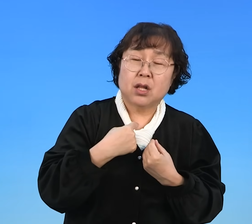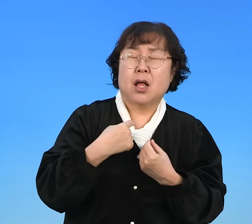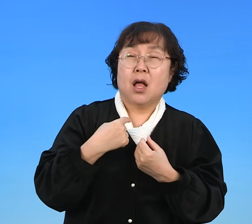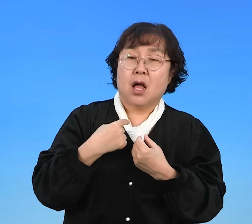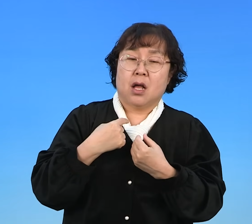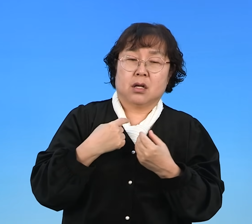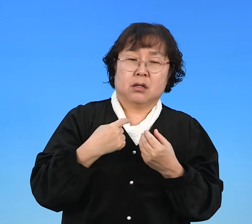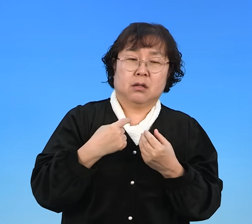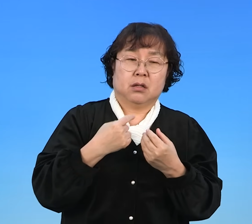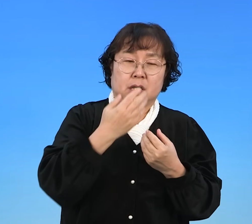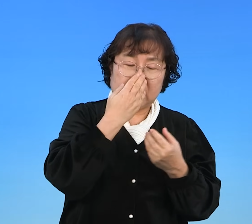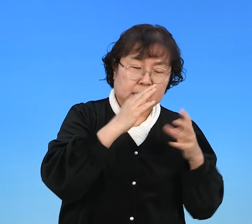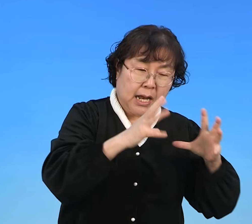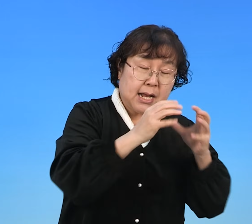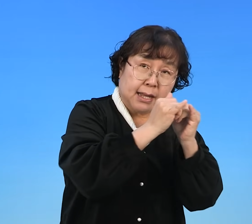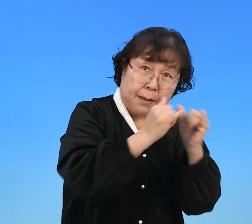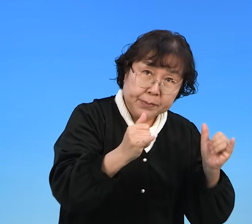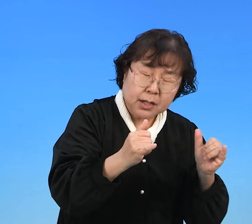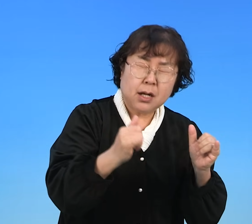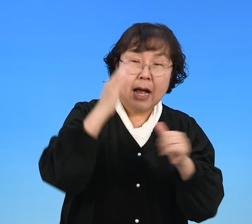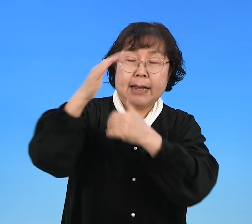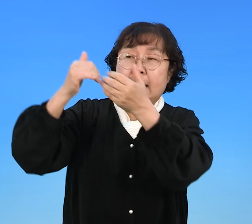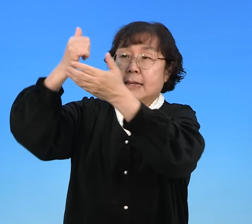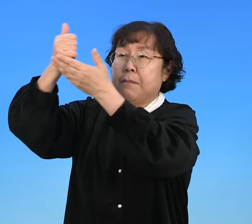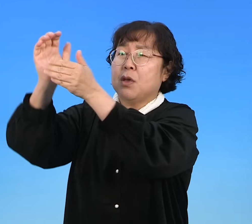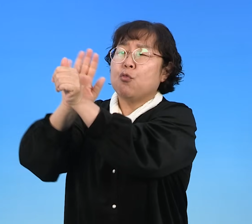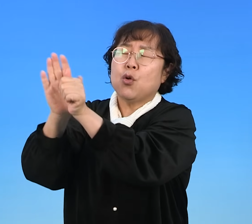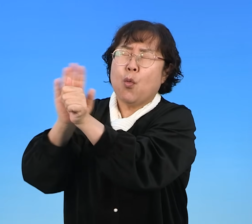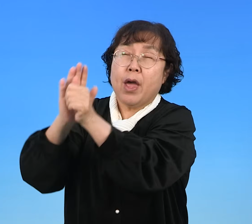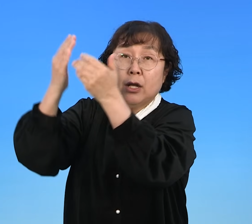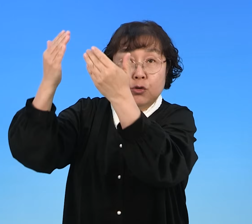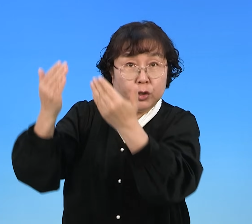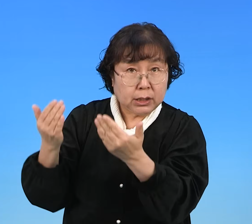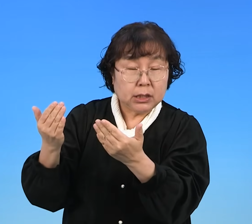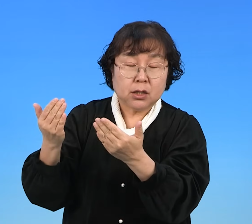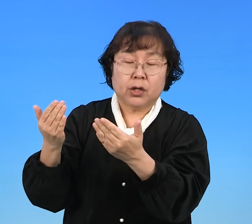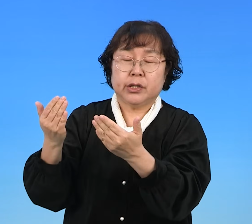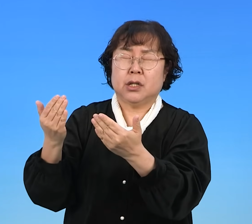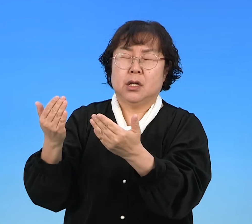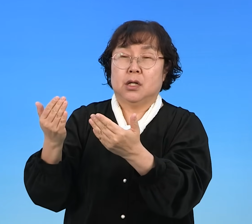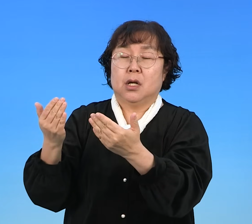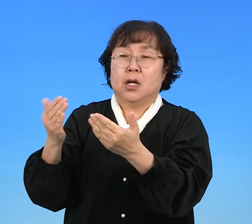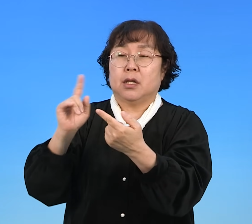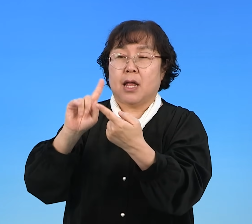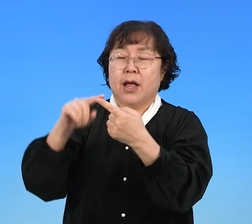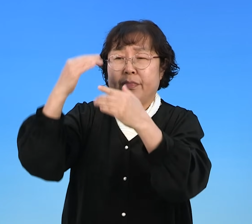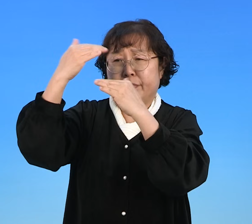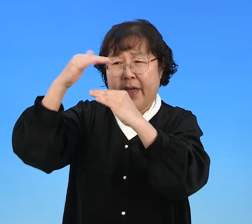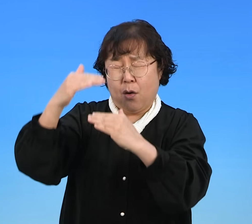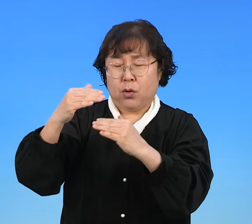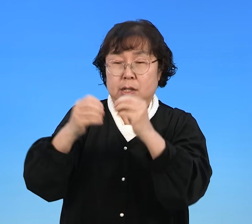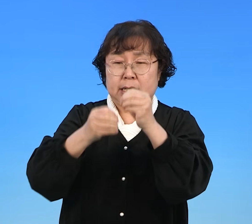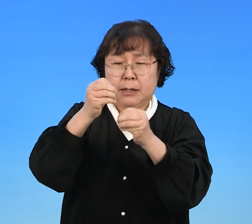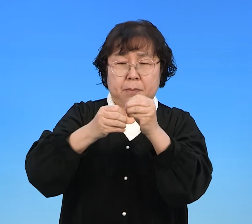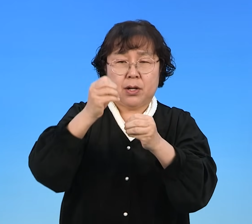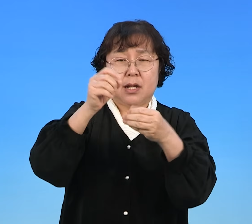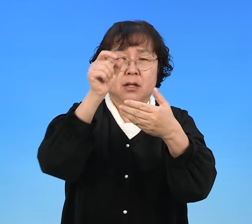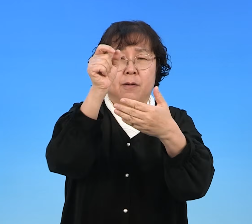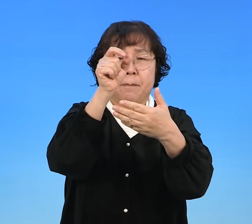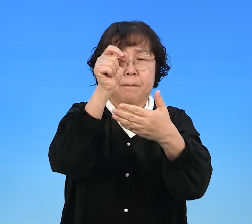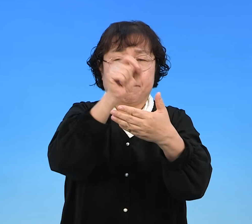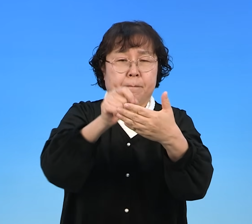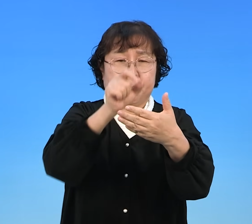하나님의 일하심을 이 시편에서 열거를 하고 있다면, 오늘 저와 여러분들도 이제 하나님의